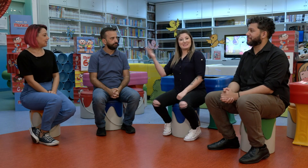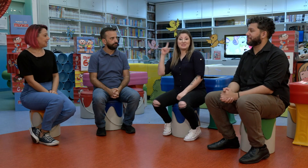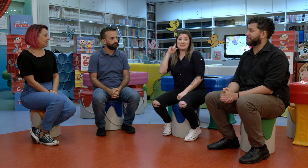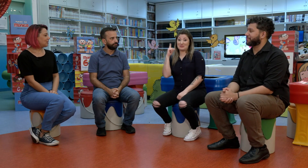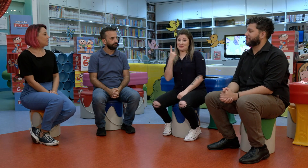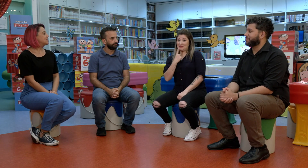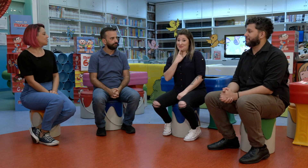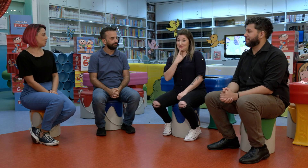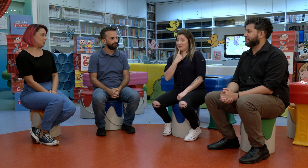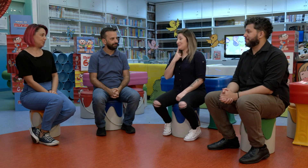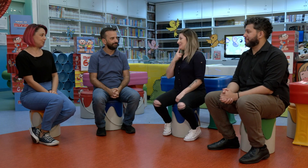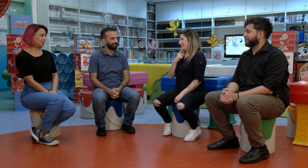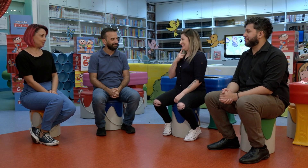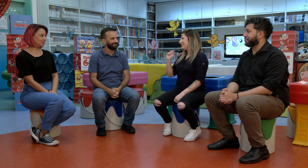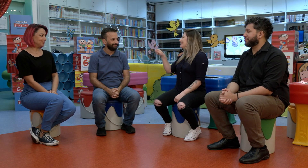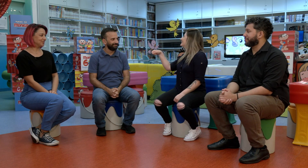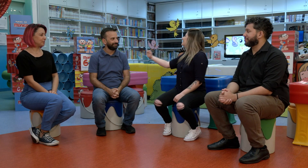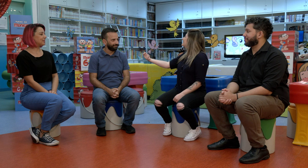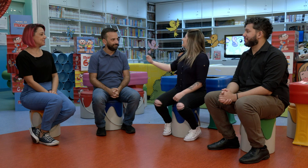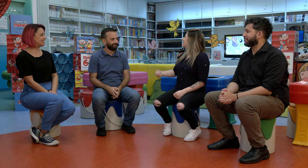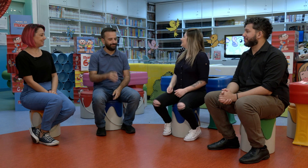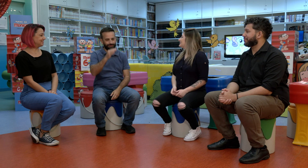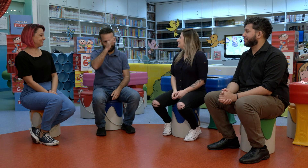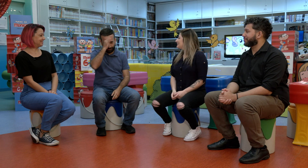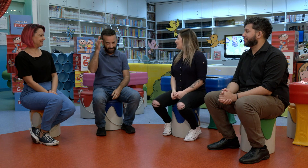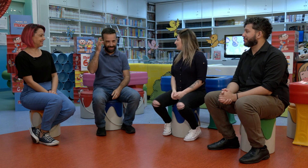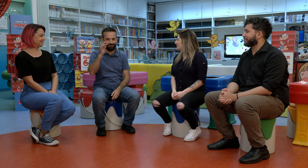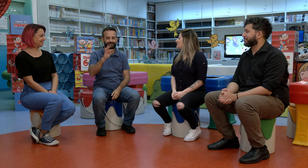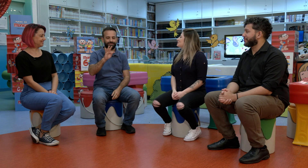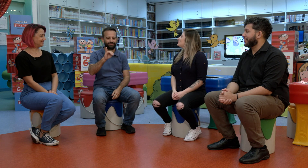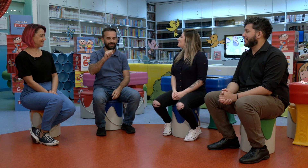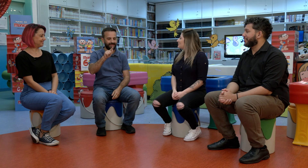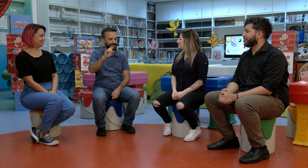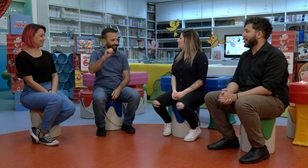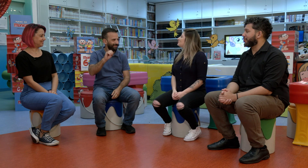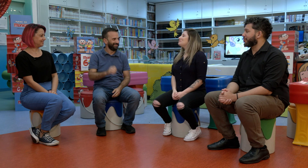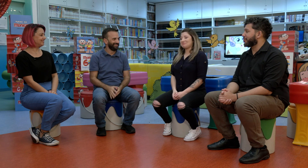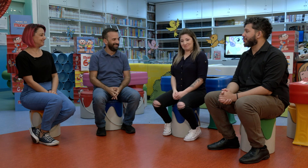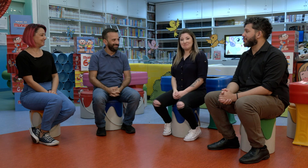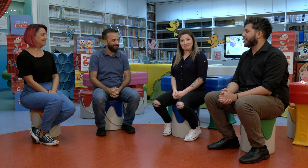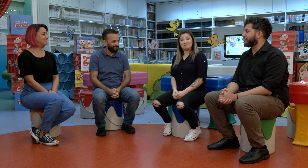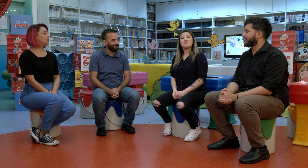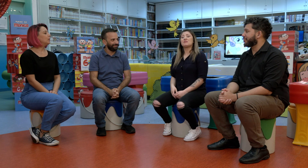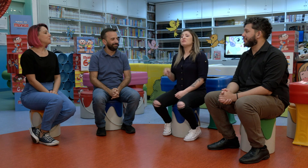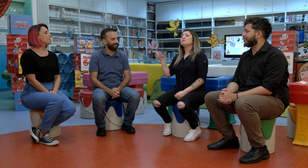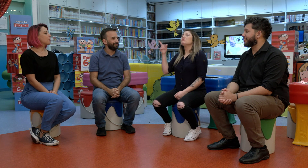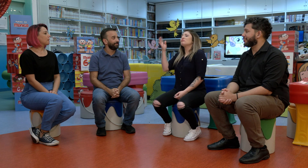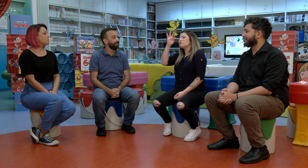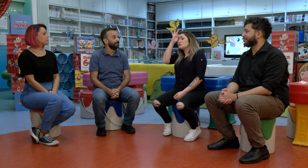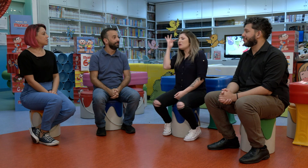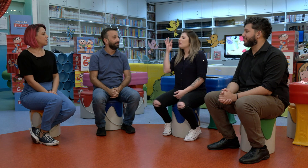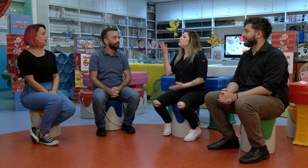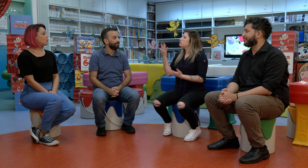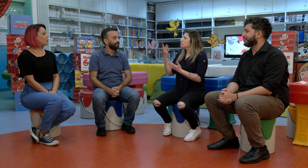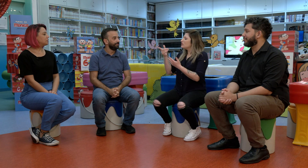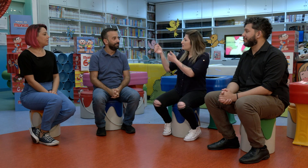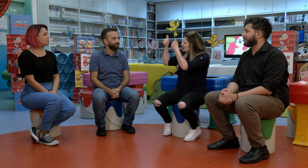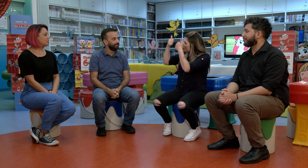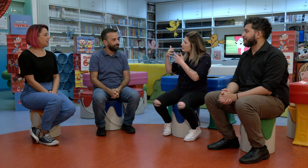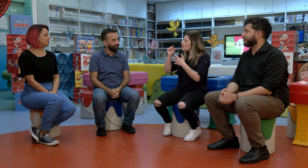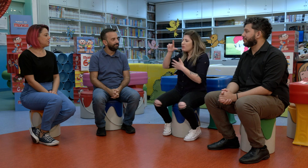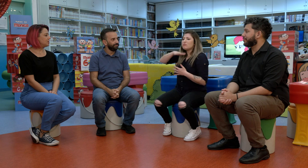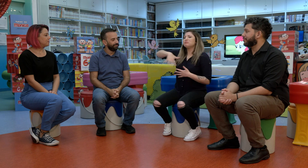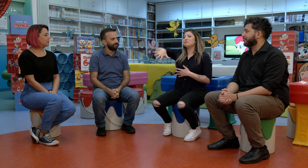Agora eu tô aqui com esse surdo. Como é que é o teu sinal? Tiago, eu sou o Tiago. Tiago, conta